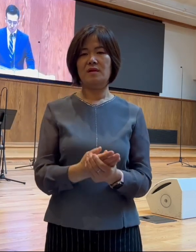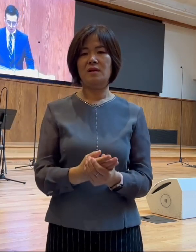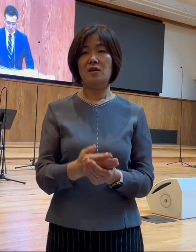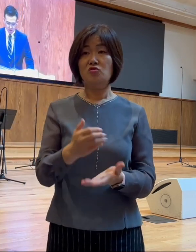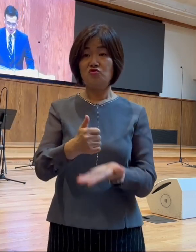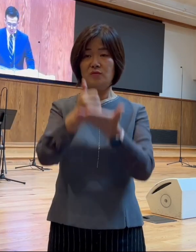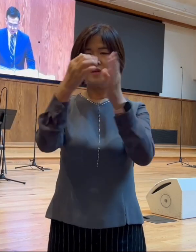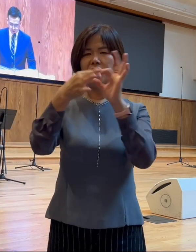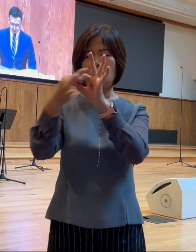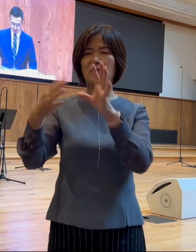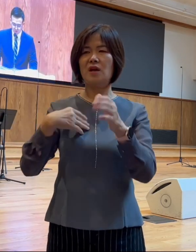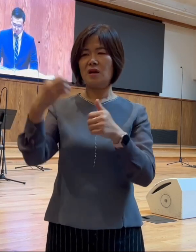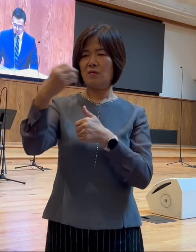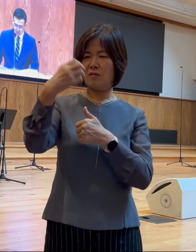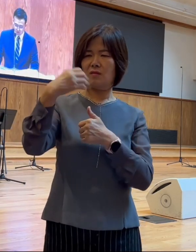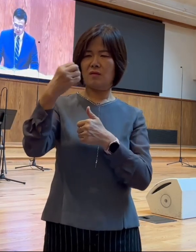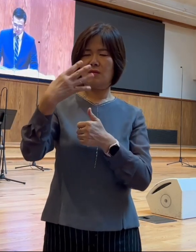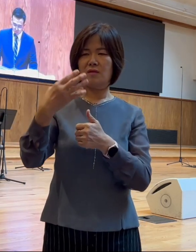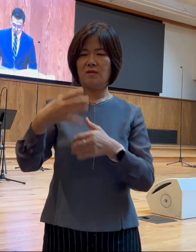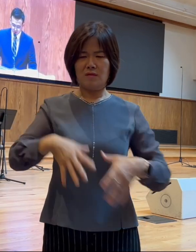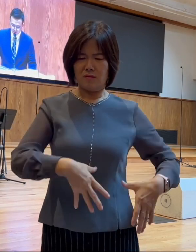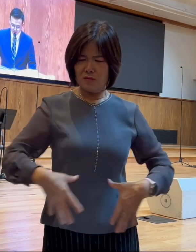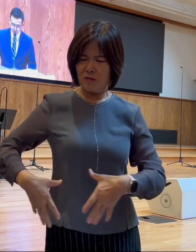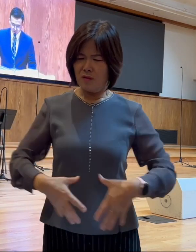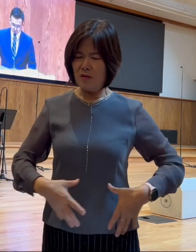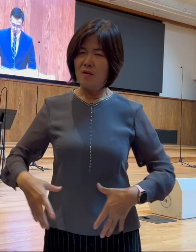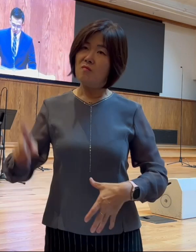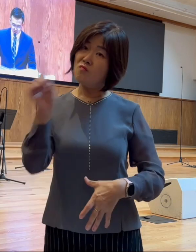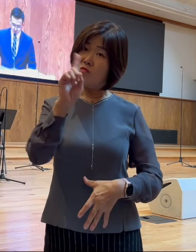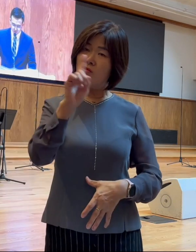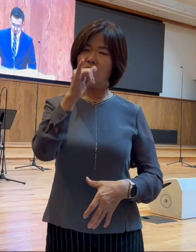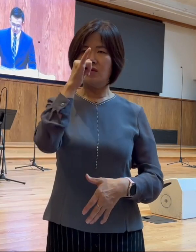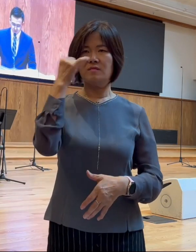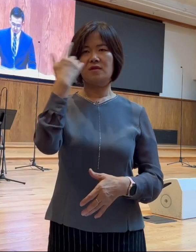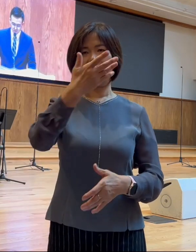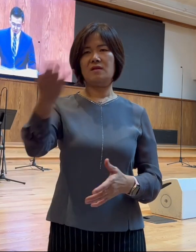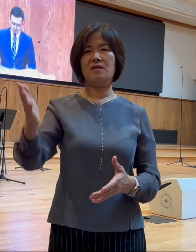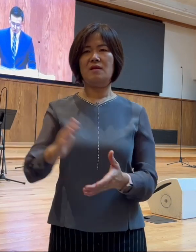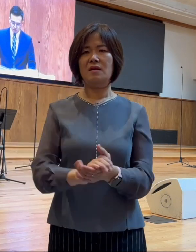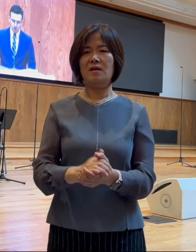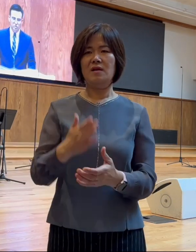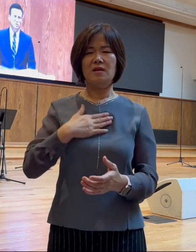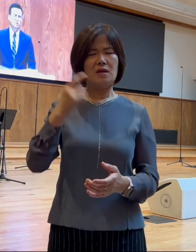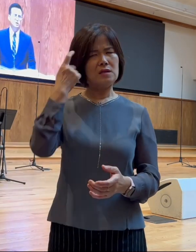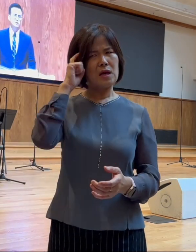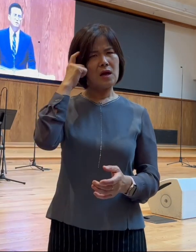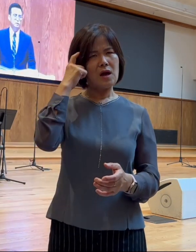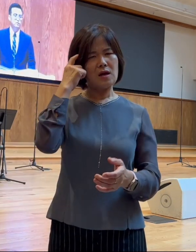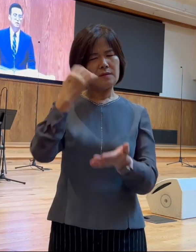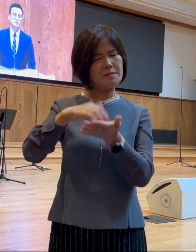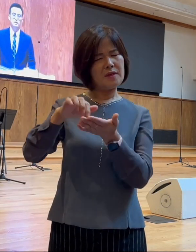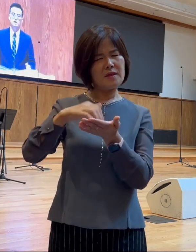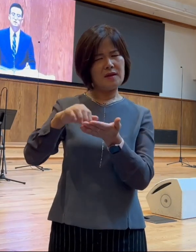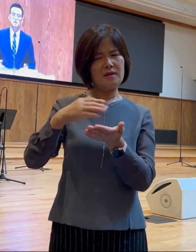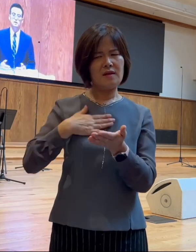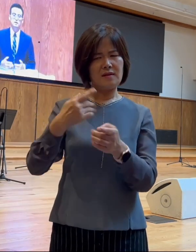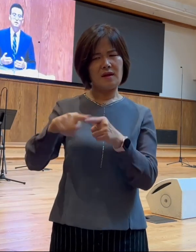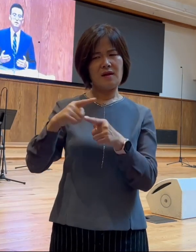주님은 계속 나에게 말씀하시는데 주저하게 되는 그 무언가가 있으십니까? 내 머릿속에 현실적인 그 판단이